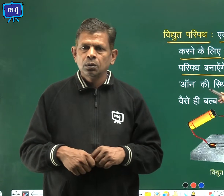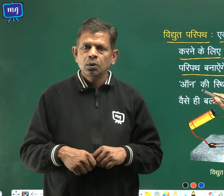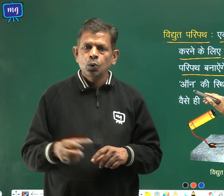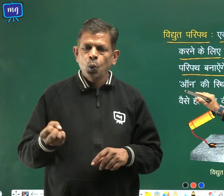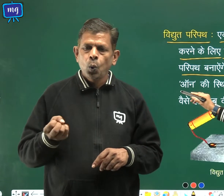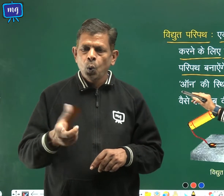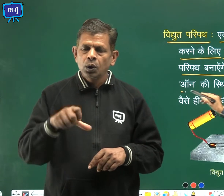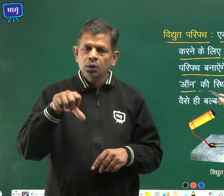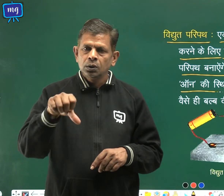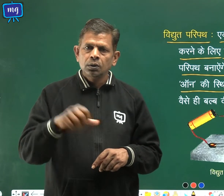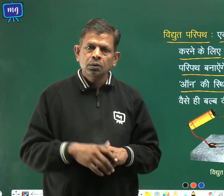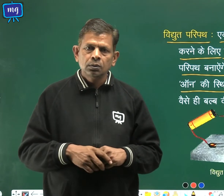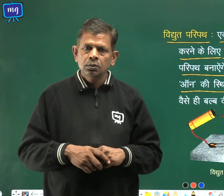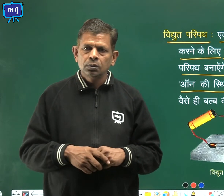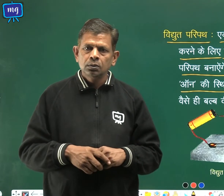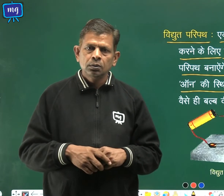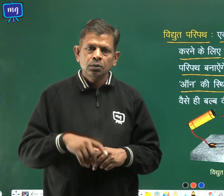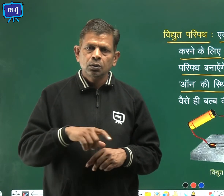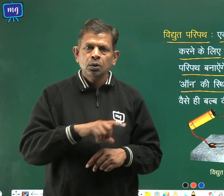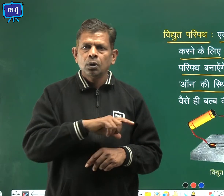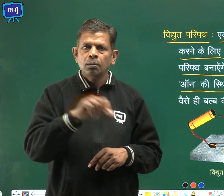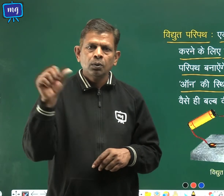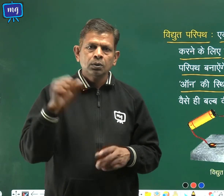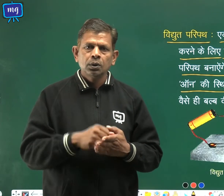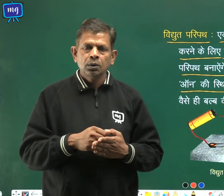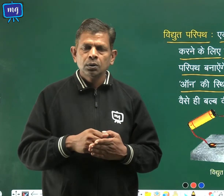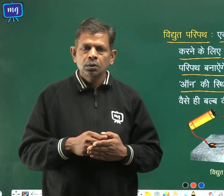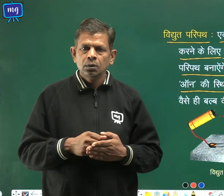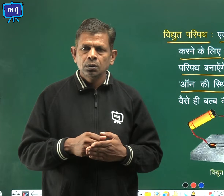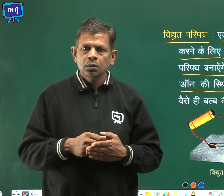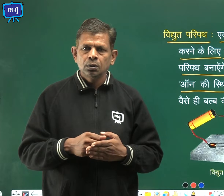ऑन की स्थिति में पहुंचता है,